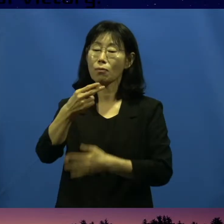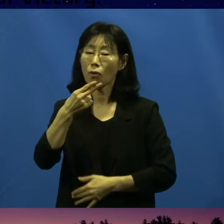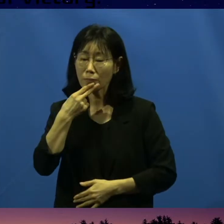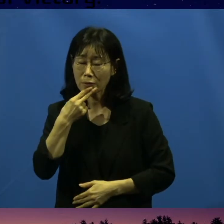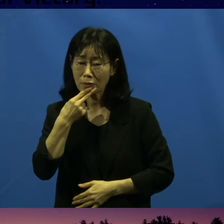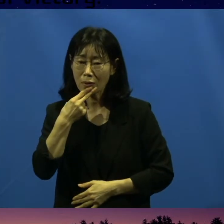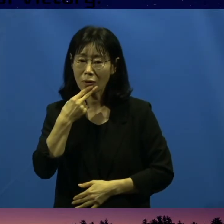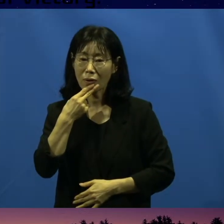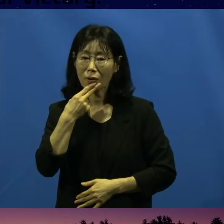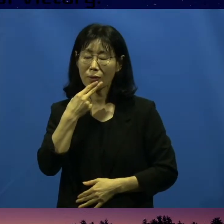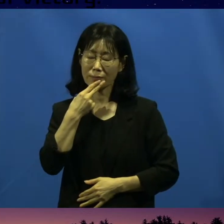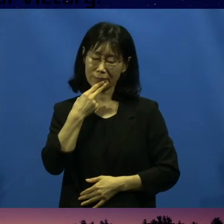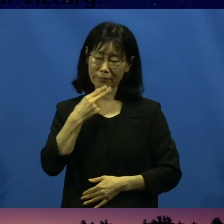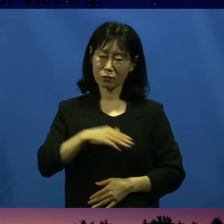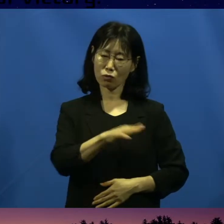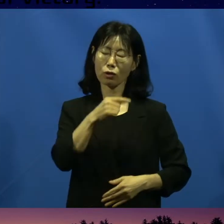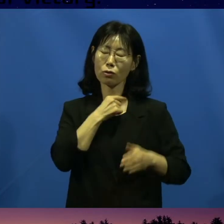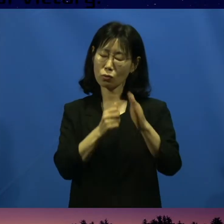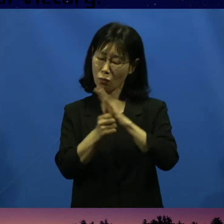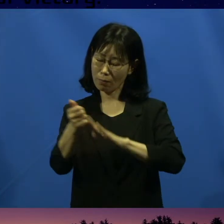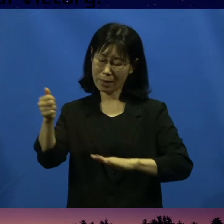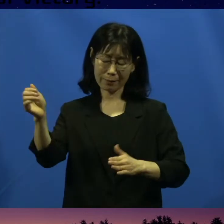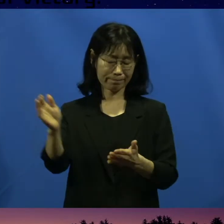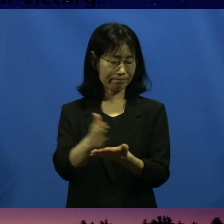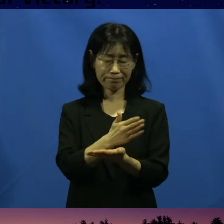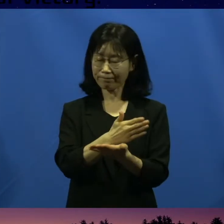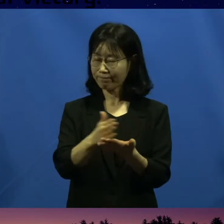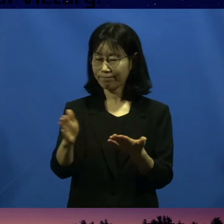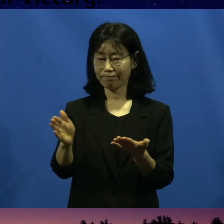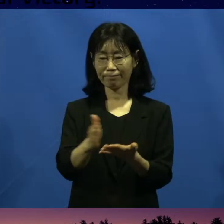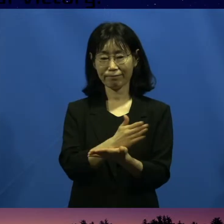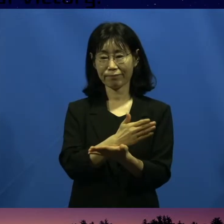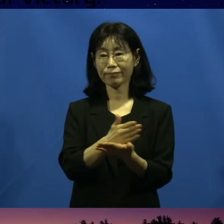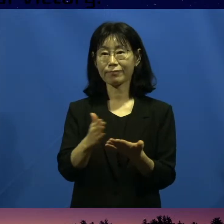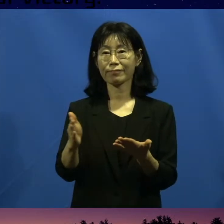아니었으면 우리는 소망이 없었던 사람.